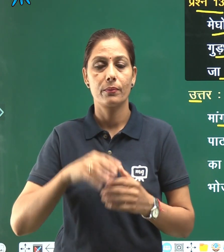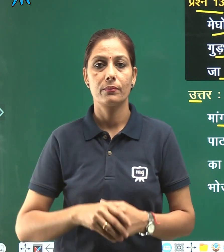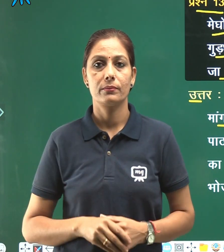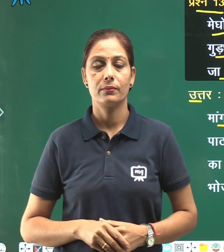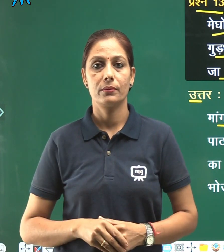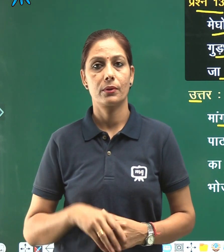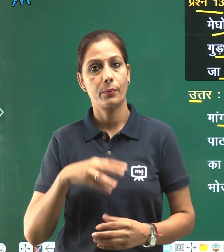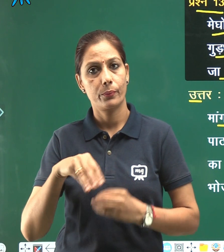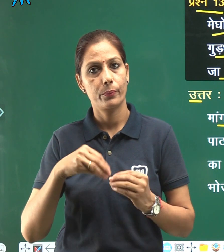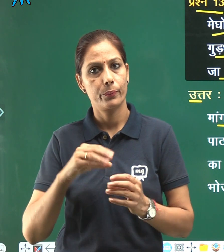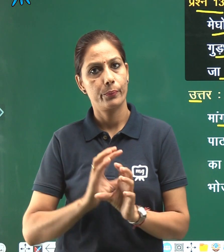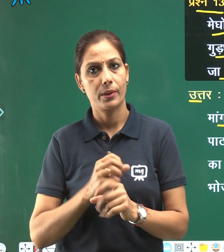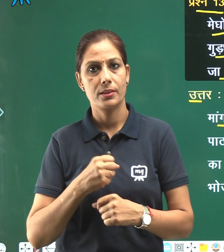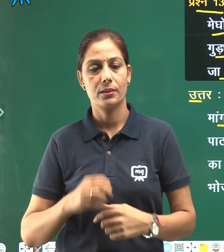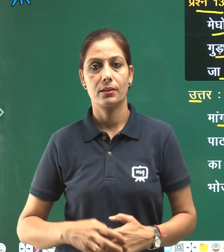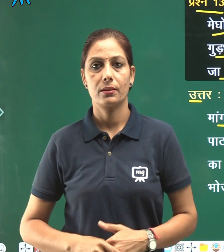गुड़धानी बनाई जाती है।